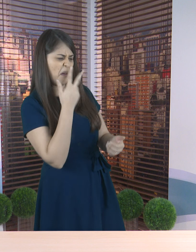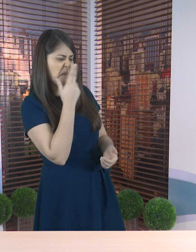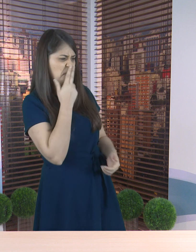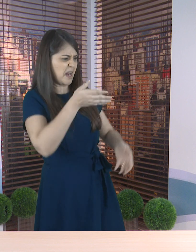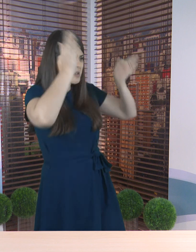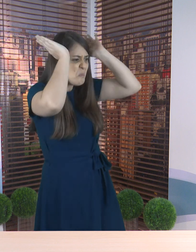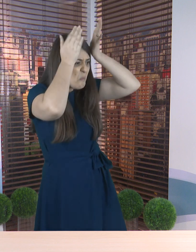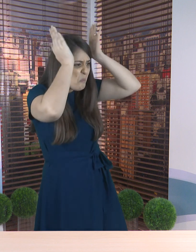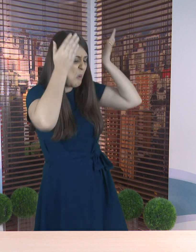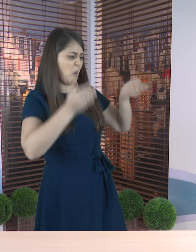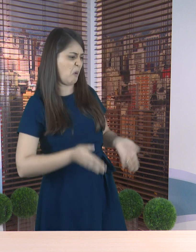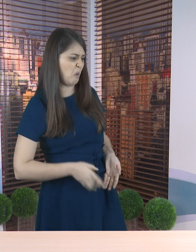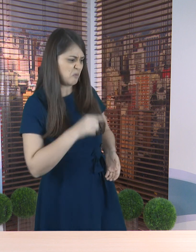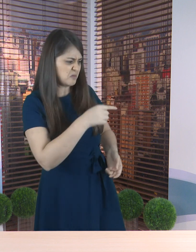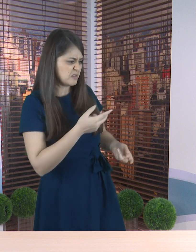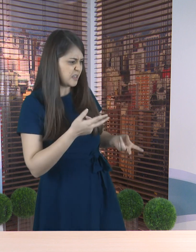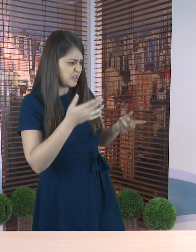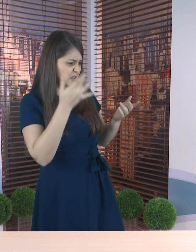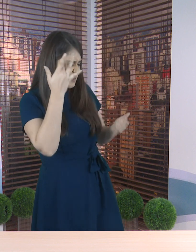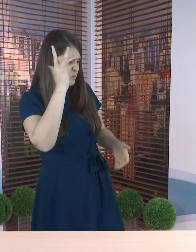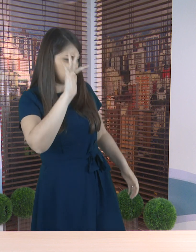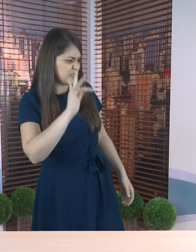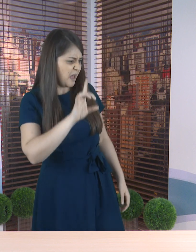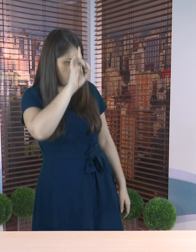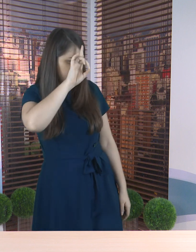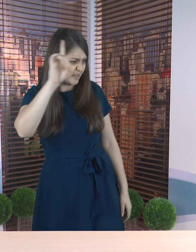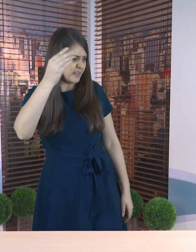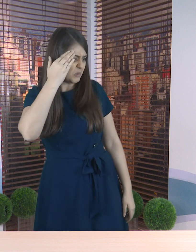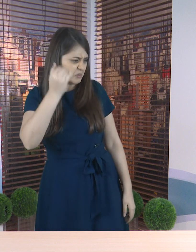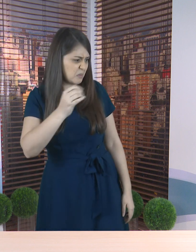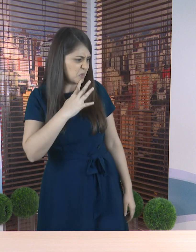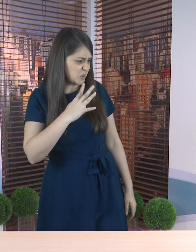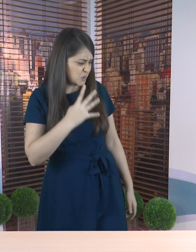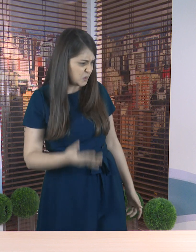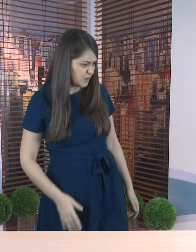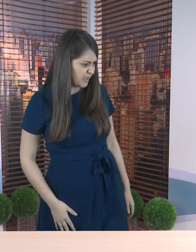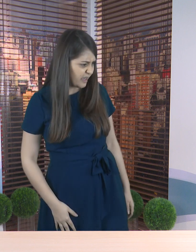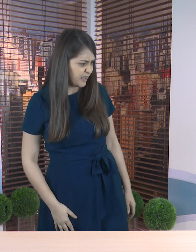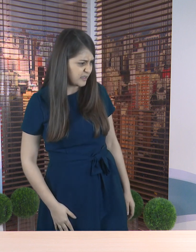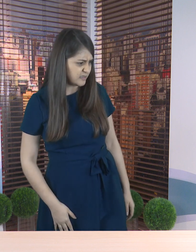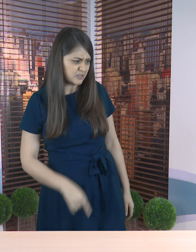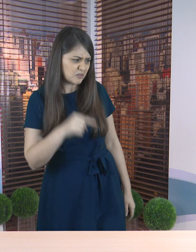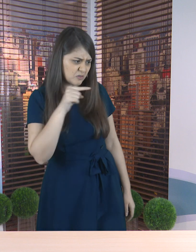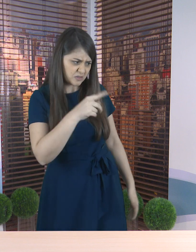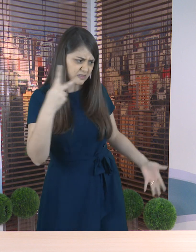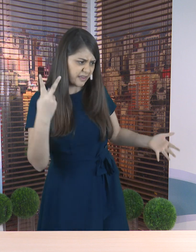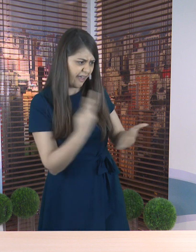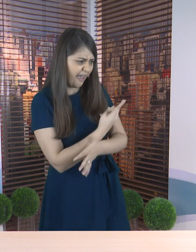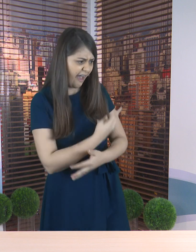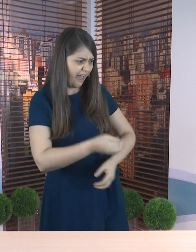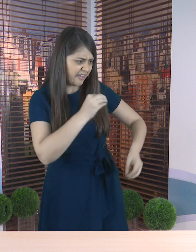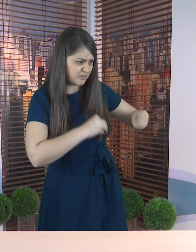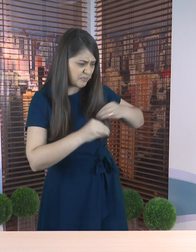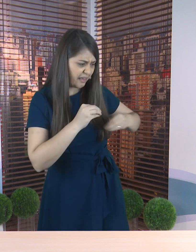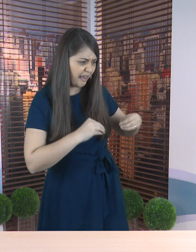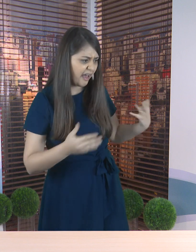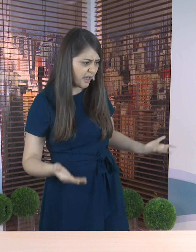resumir o pensamento de Zofar, neste capítulo 11, da seguinte maneira: Zofar se refere à incompreensibilidade